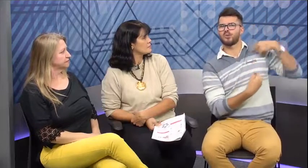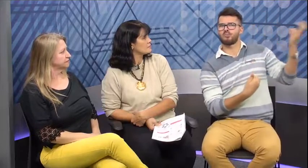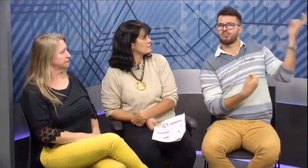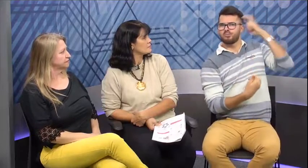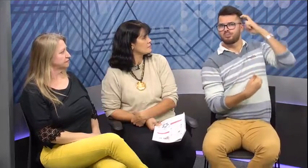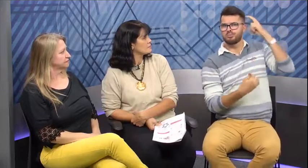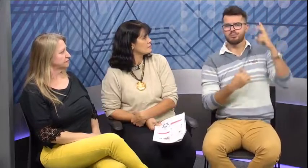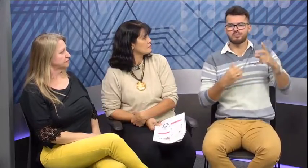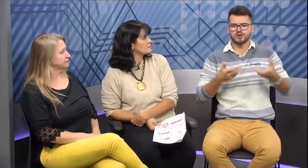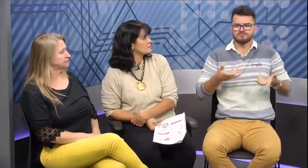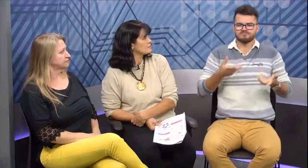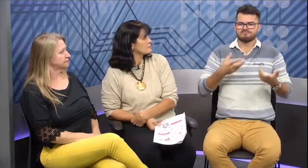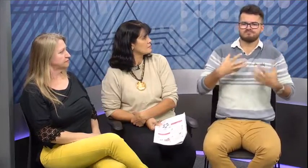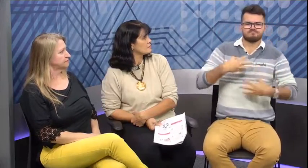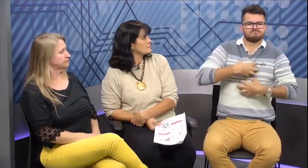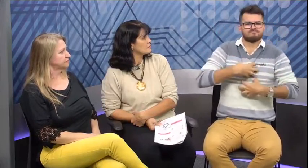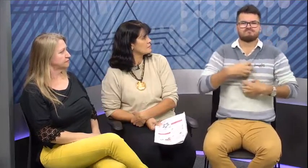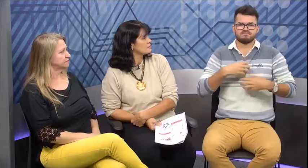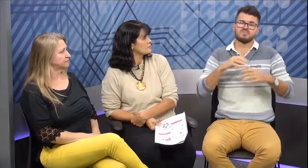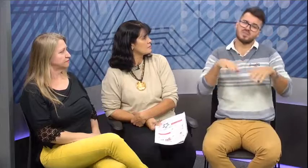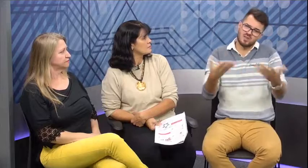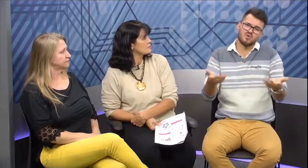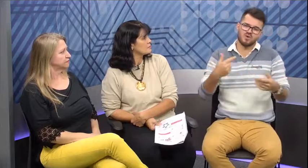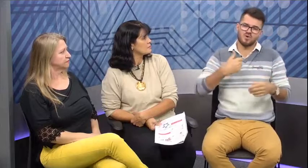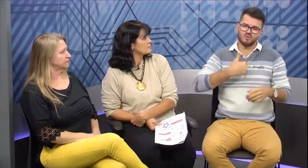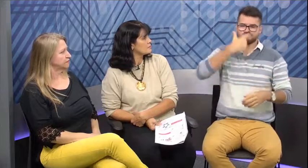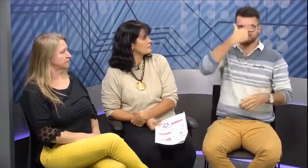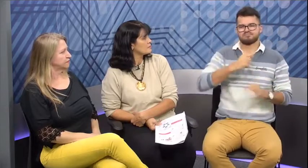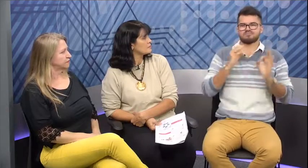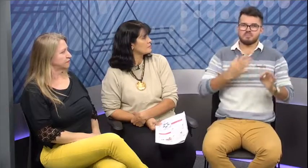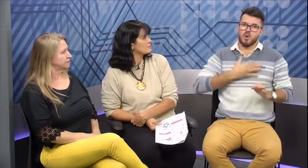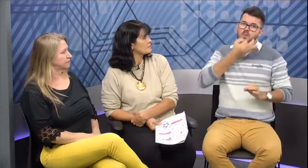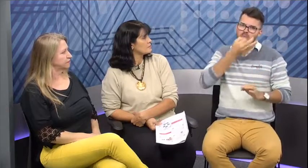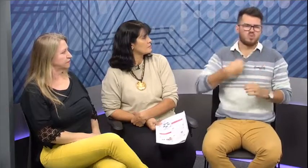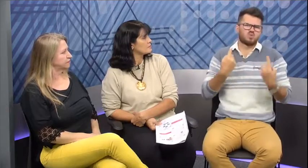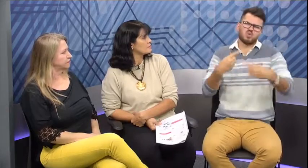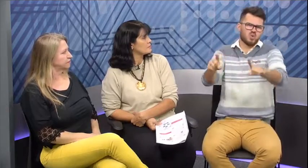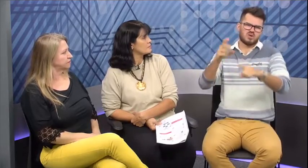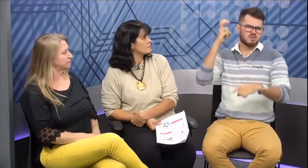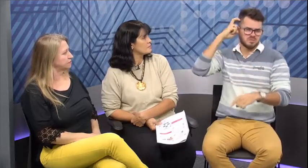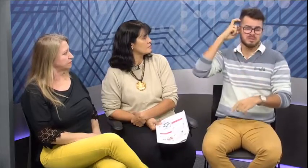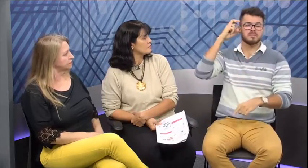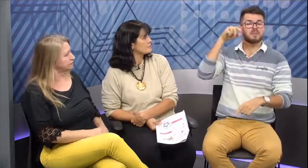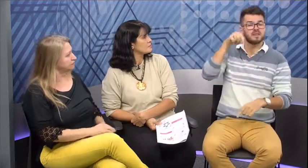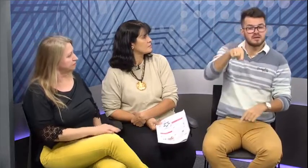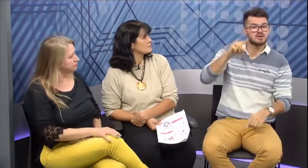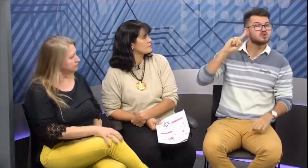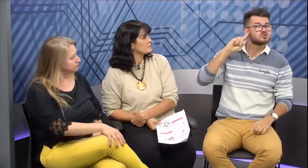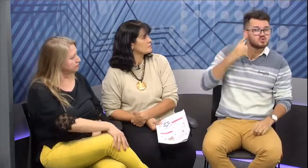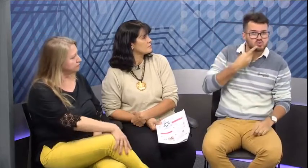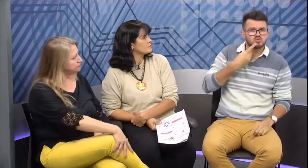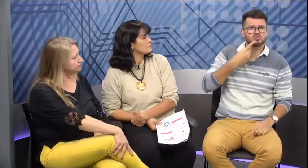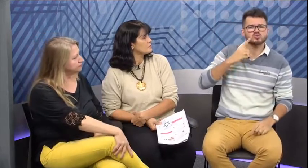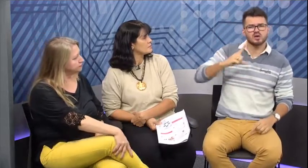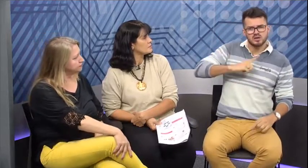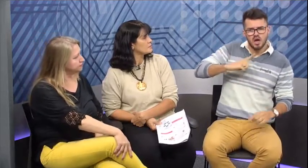fala, minha família que mandou, né, a minha família que colocou, que quis colocar o implante. Então eu sou contra o